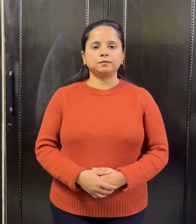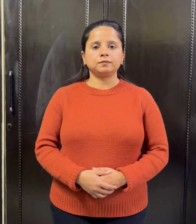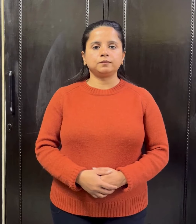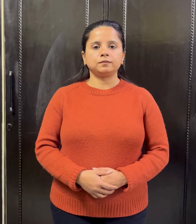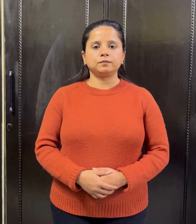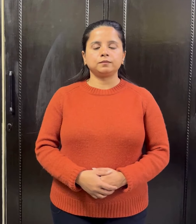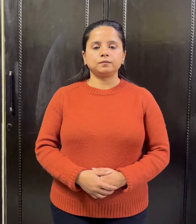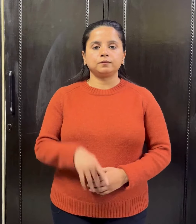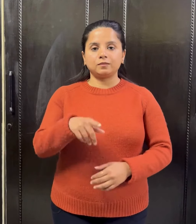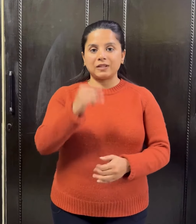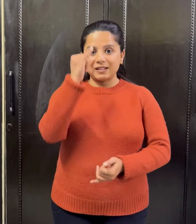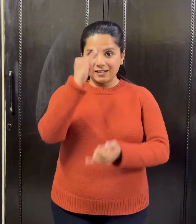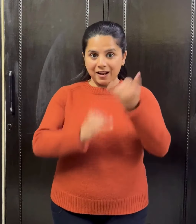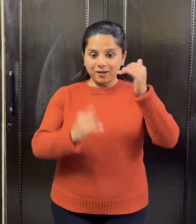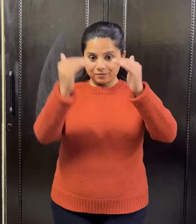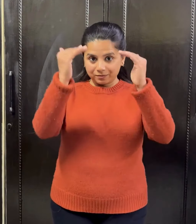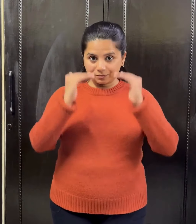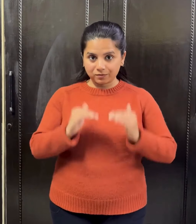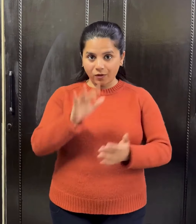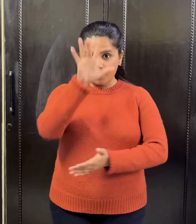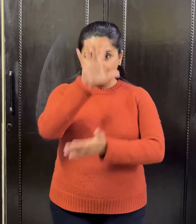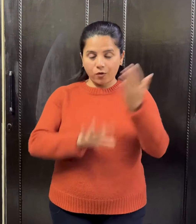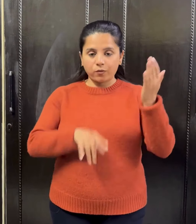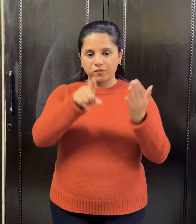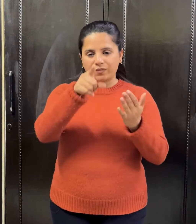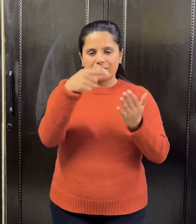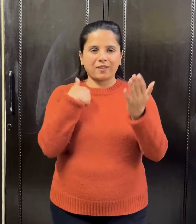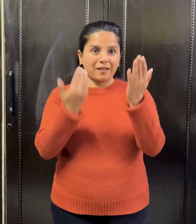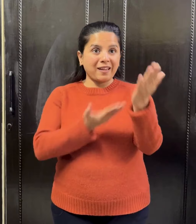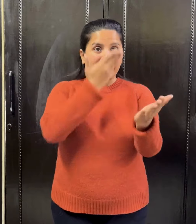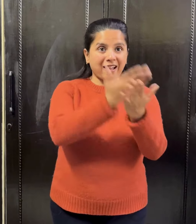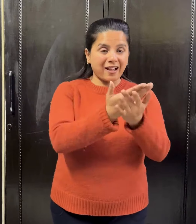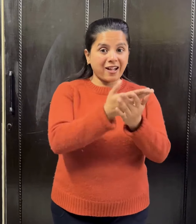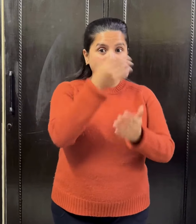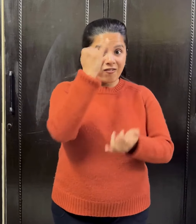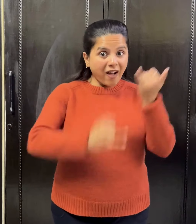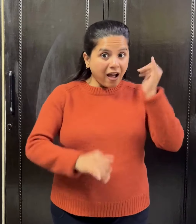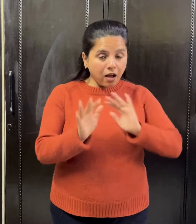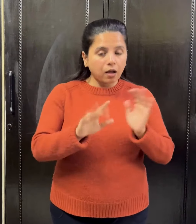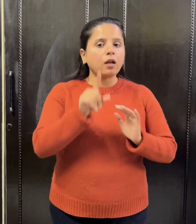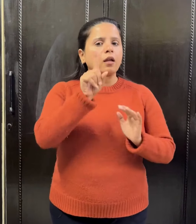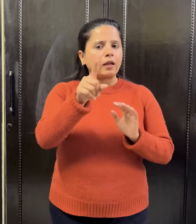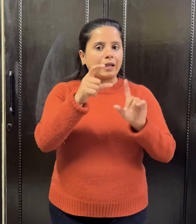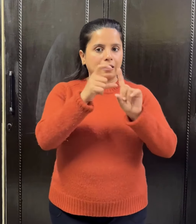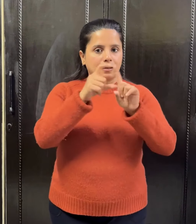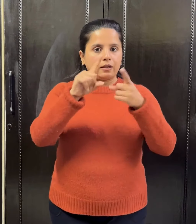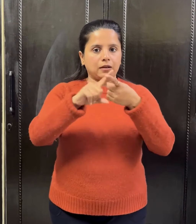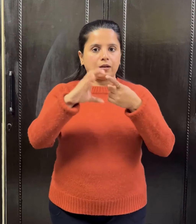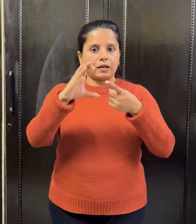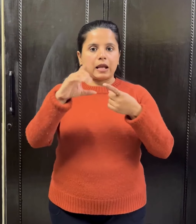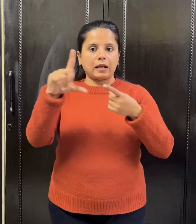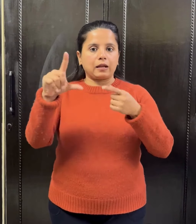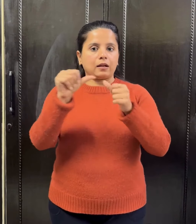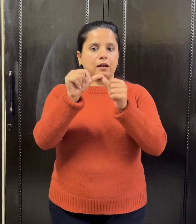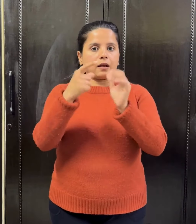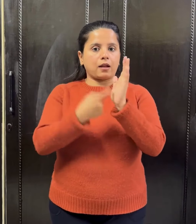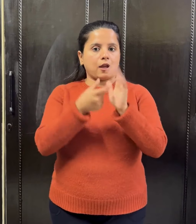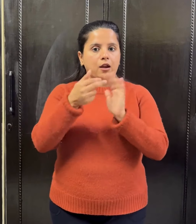आखिर में फॉर्म को सबमिट करने से पहले आप डिक्लेरेशन को ध्यान से पढ़ें और उसके अनुसार टिक